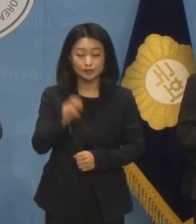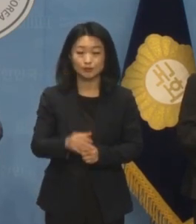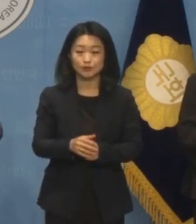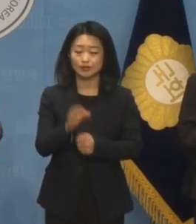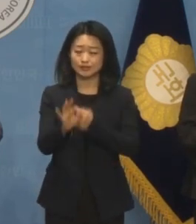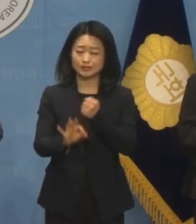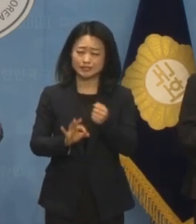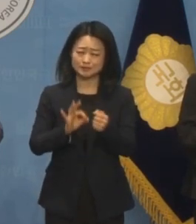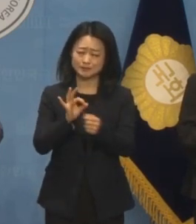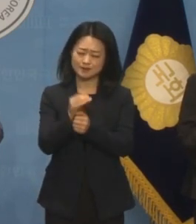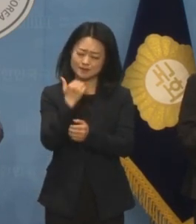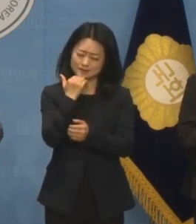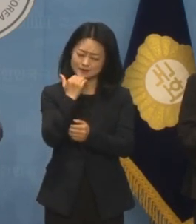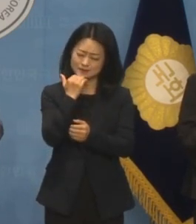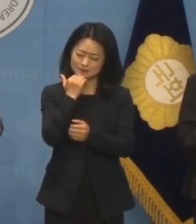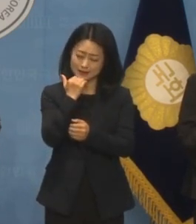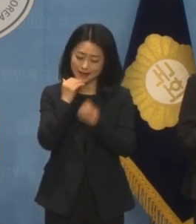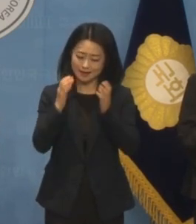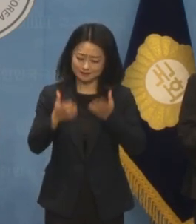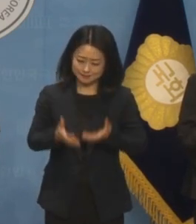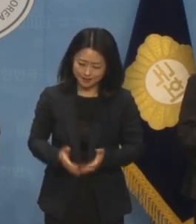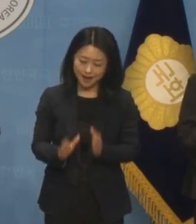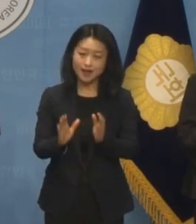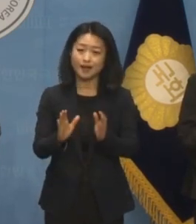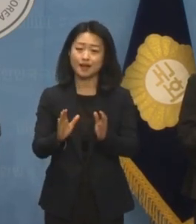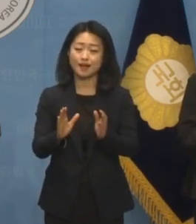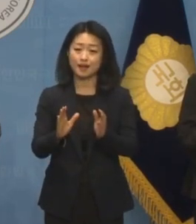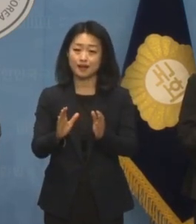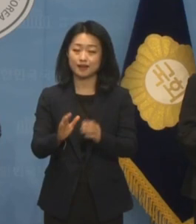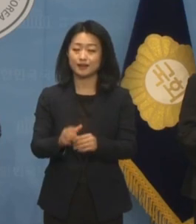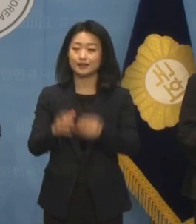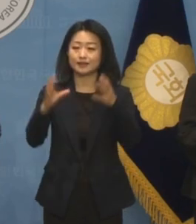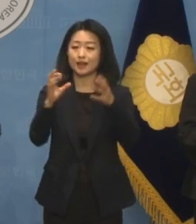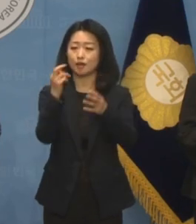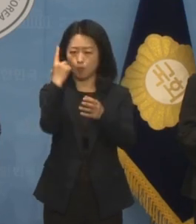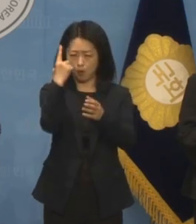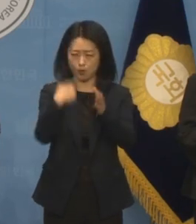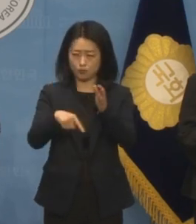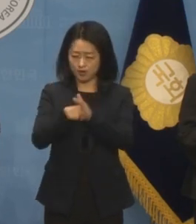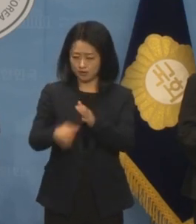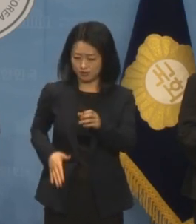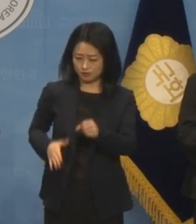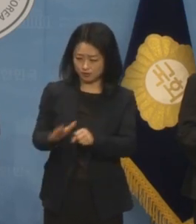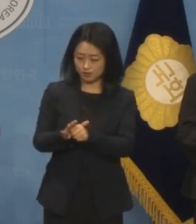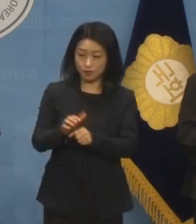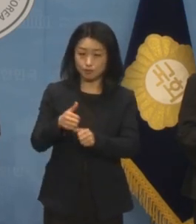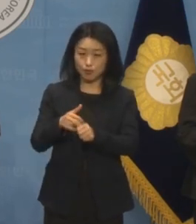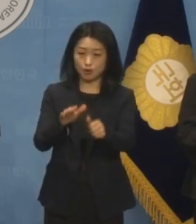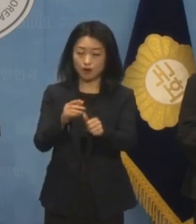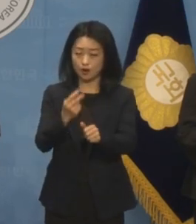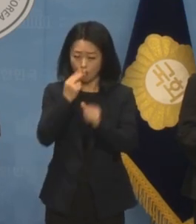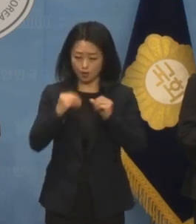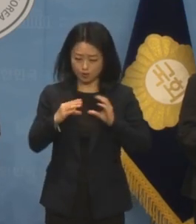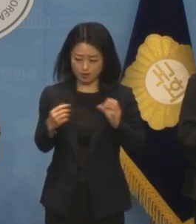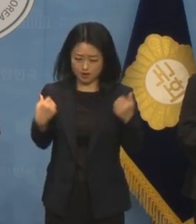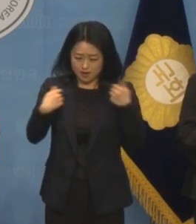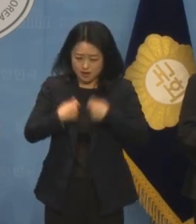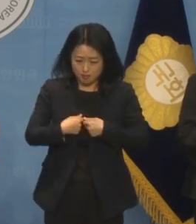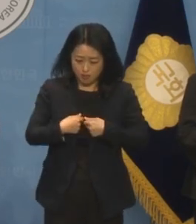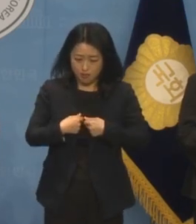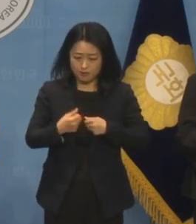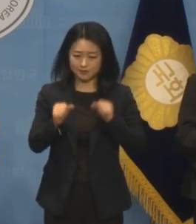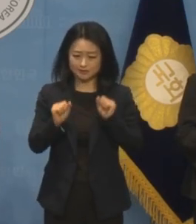10년 만에 낳은 아들 나라 지키라고 해병대 보냈더니 세상에 구명조끼만 입혔어도 살